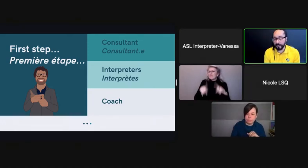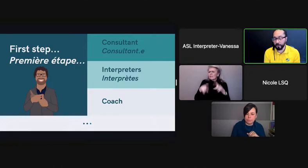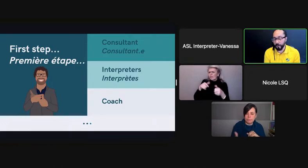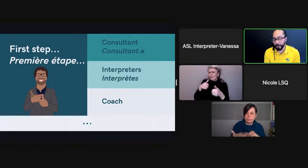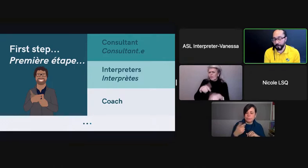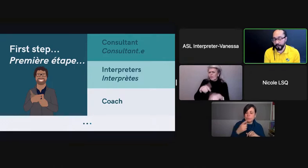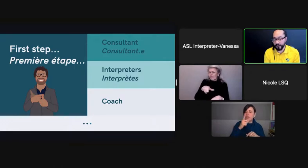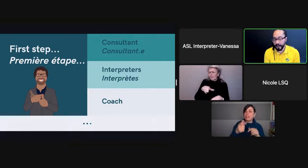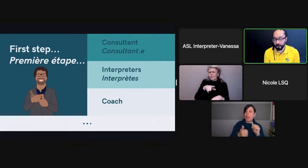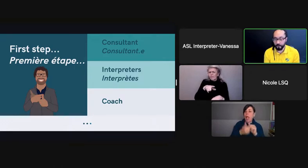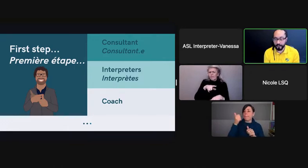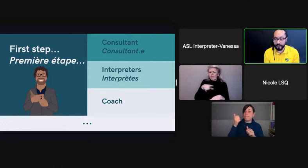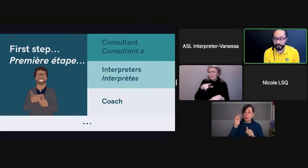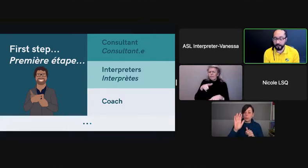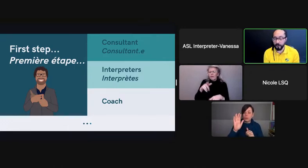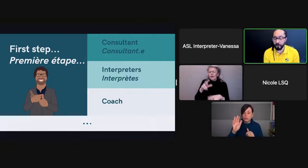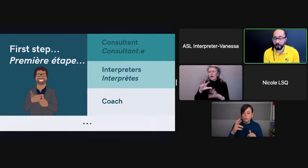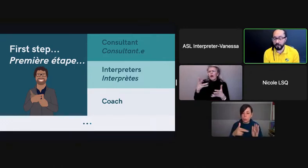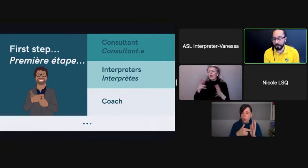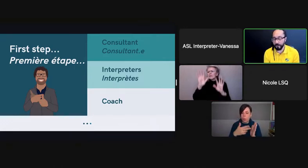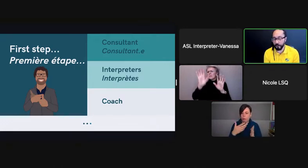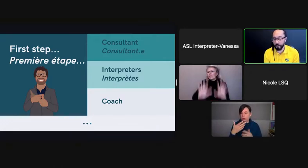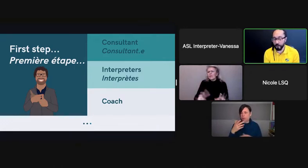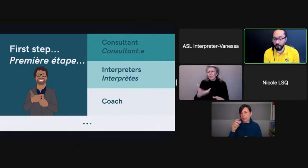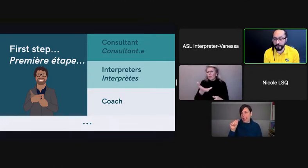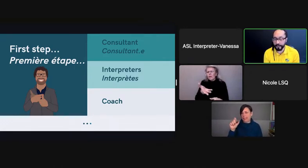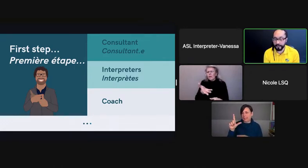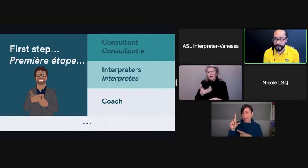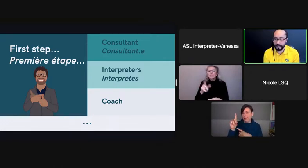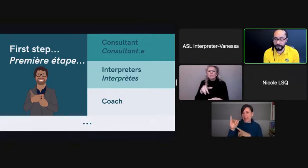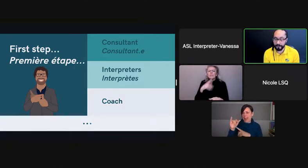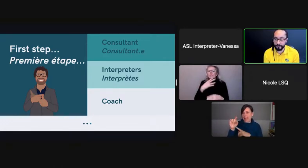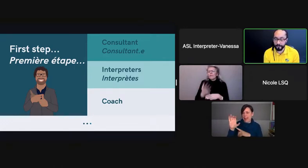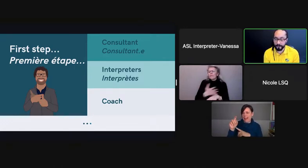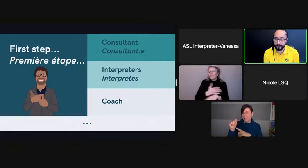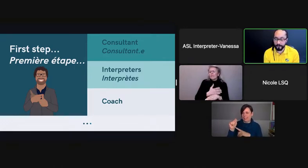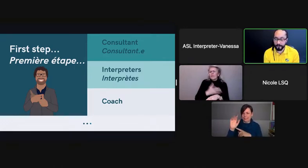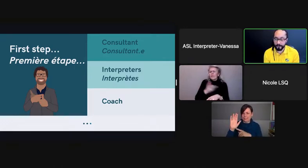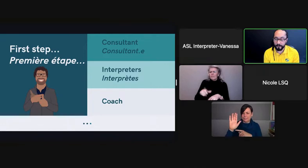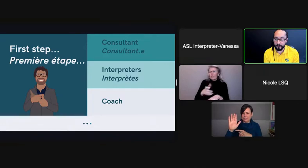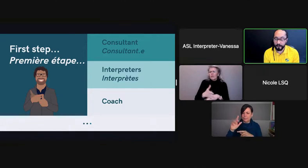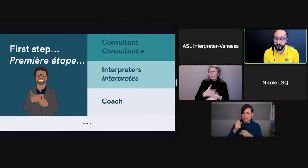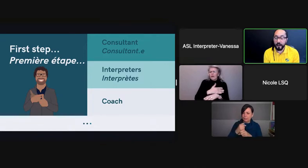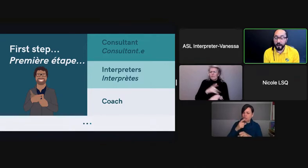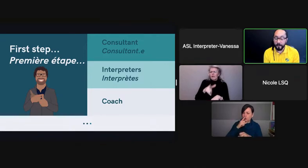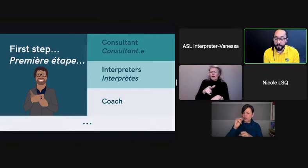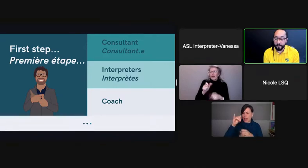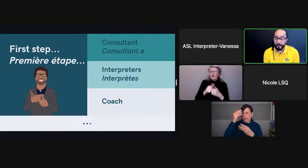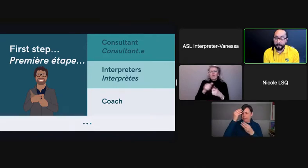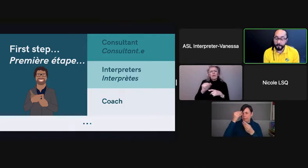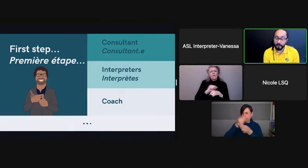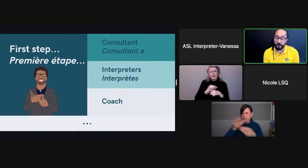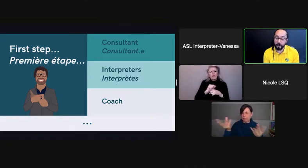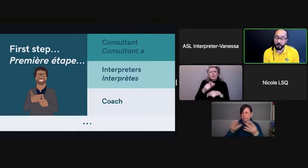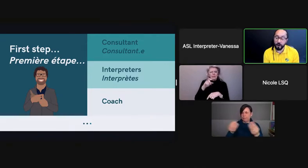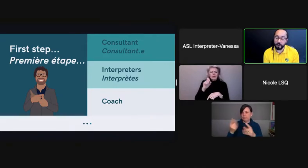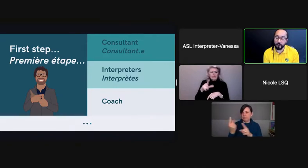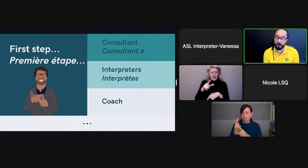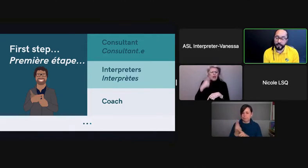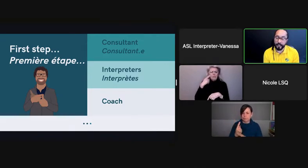Dépendamment du genre de spectacle, ce sera préétabli avec le formateur ASL pour